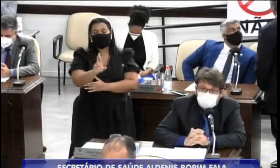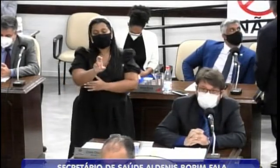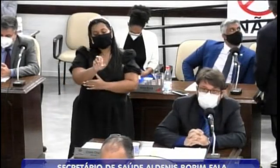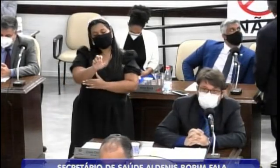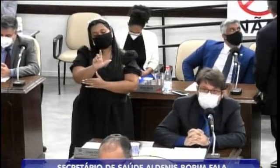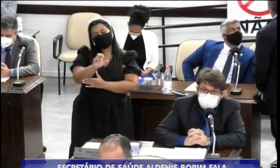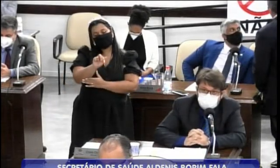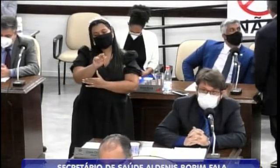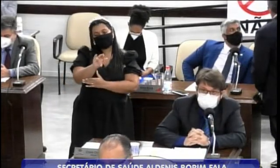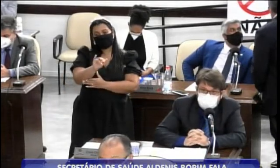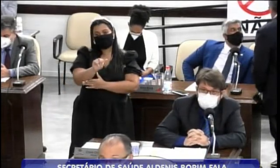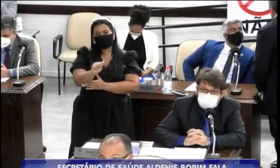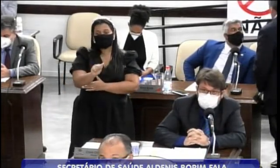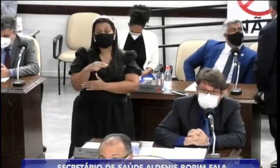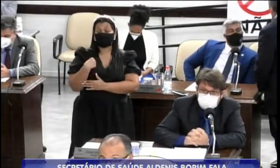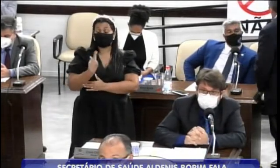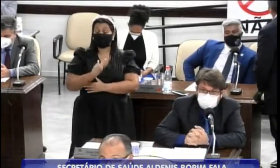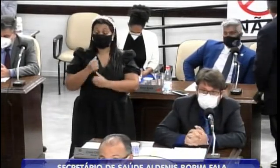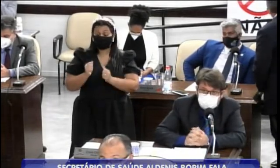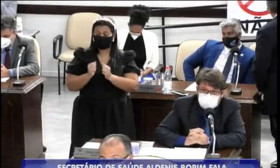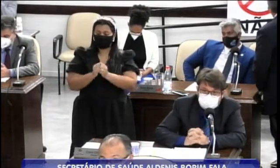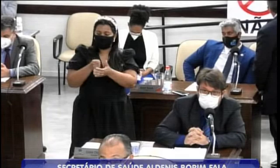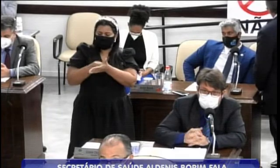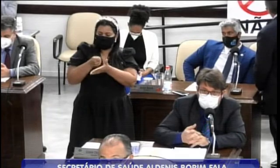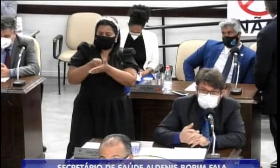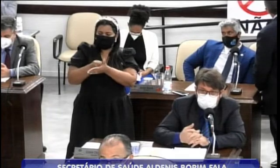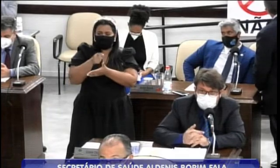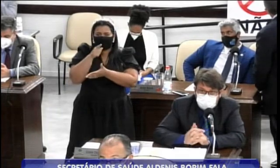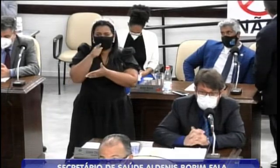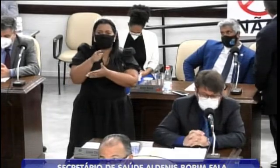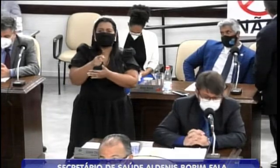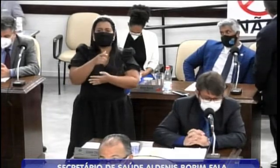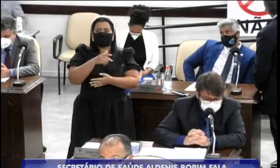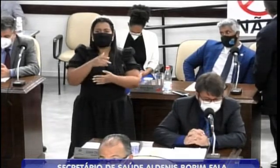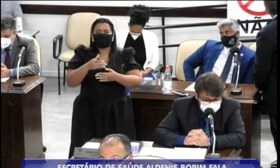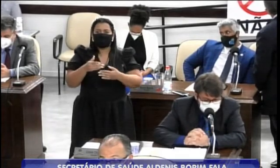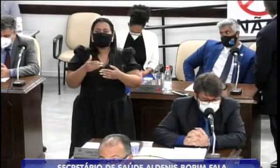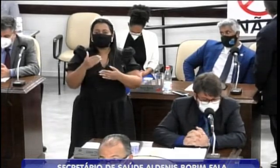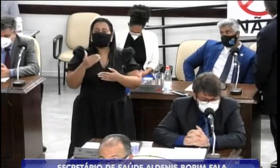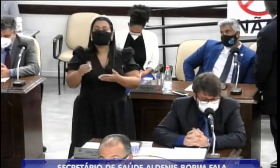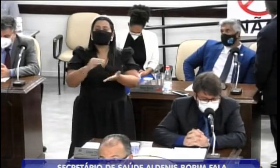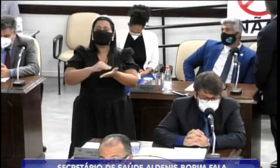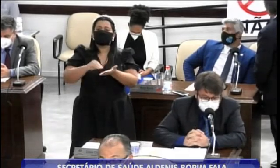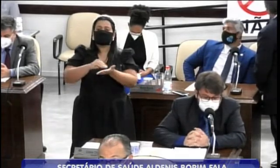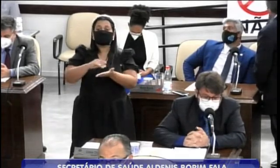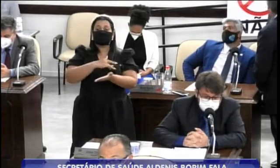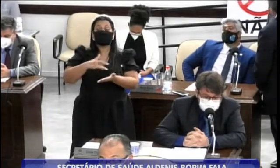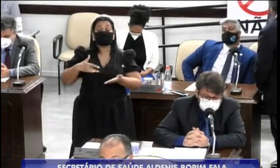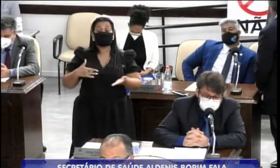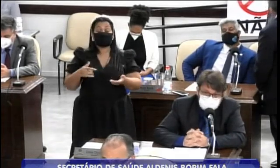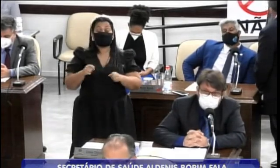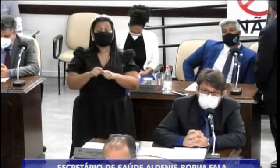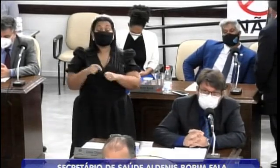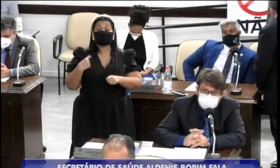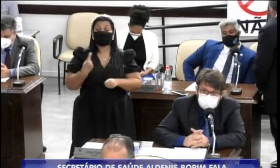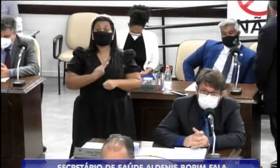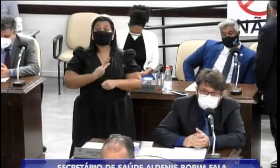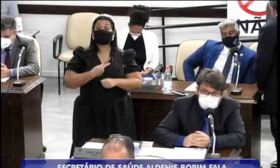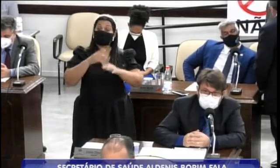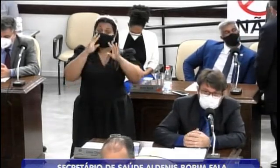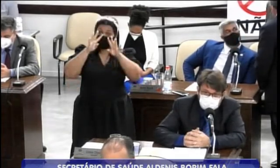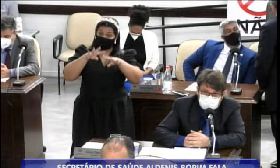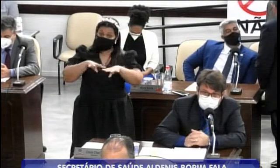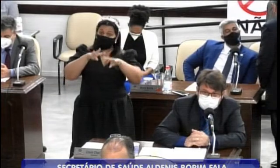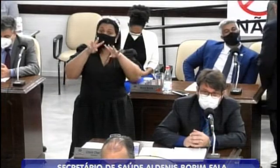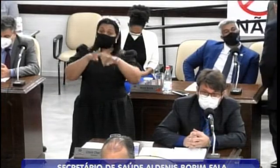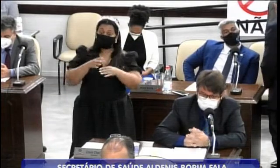Enfrentar o que enfrentamos juntos, nós aqui na Câmara e o senhor na frente da Secretaria de Saúde, faz com que a minha admiração pelo senhor aumente